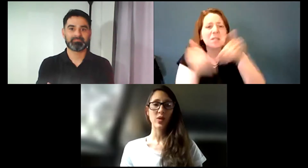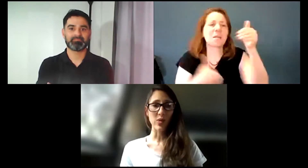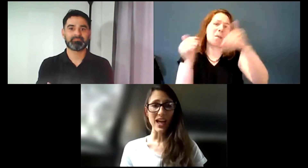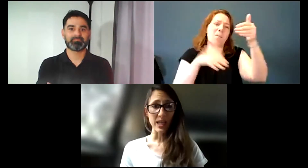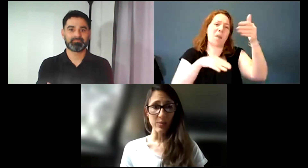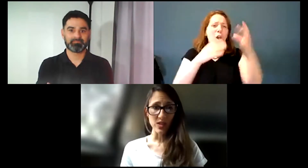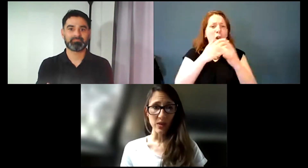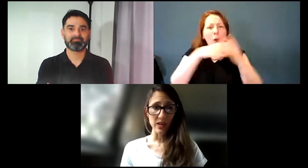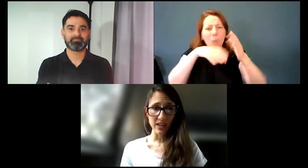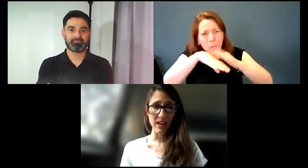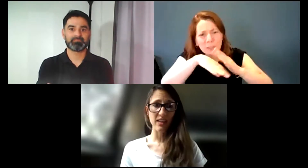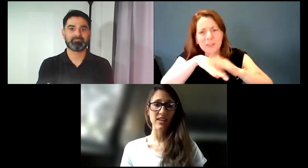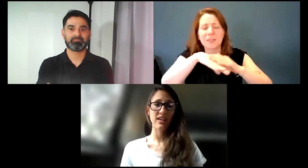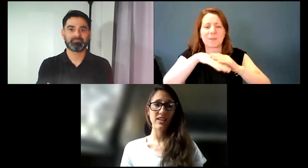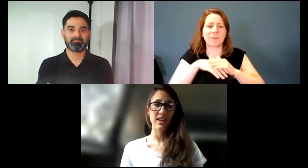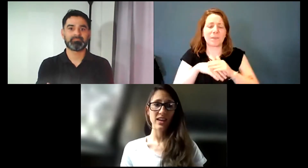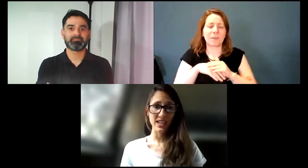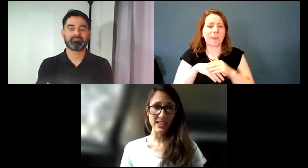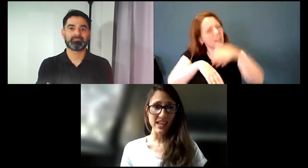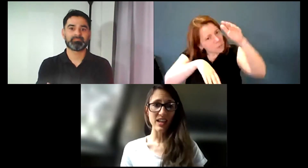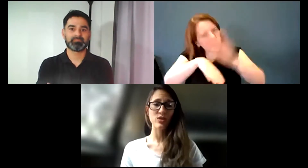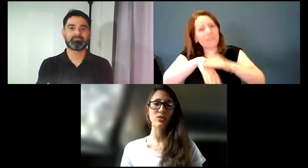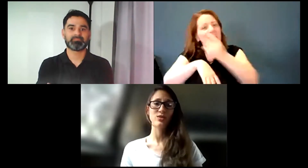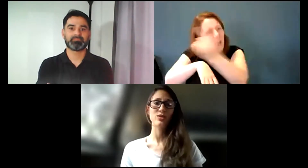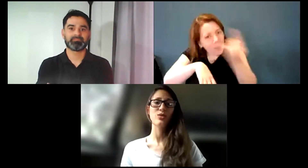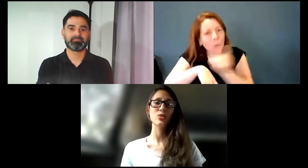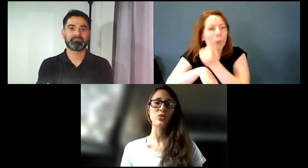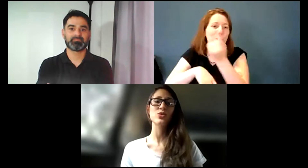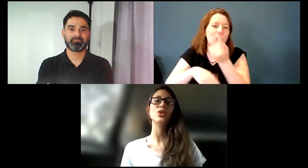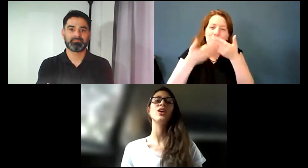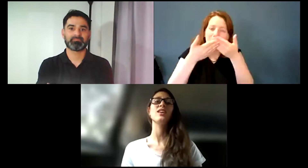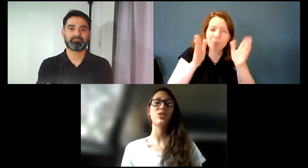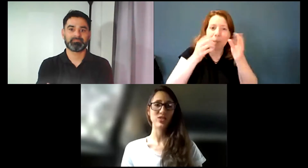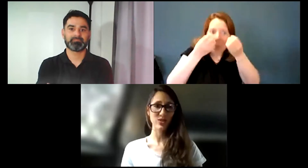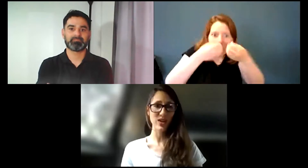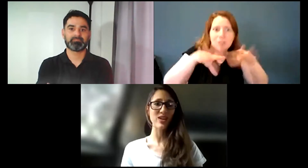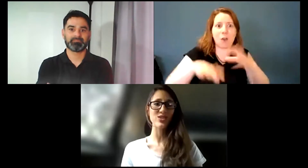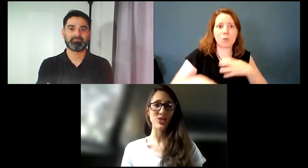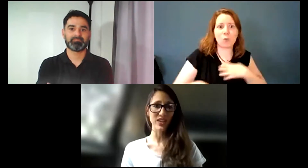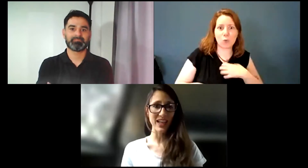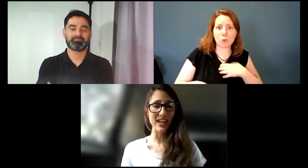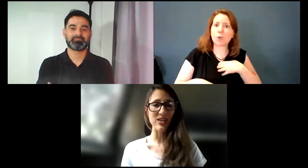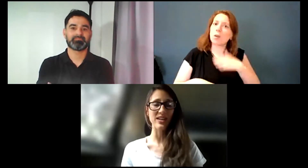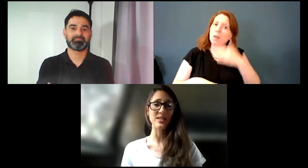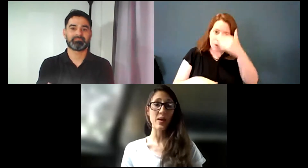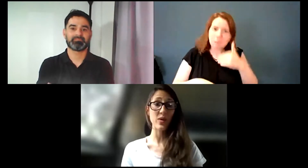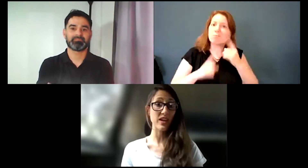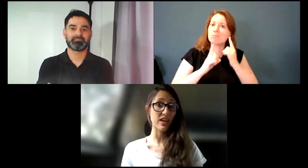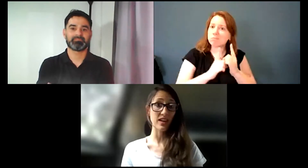por la responsabilidad de iniciar un curso y continuarlo y sostenerlo, que sabemos